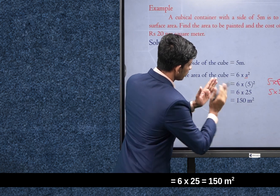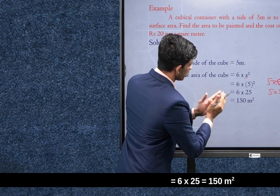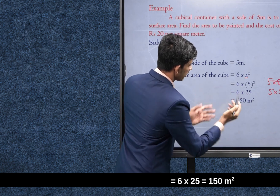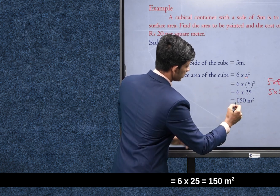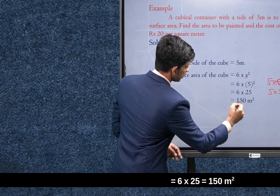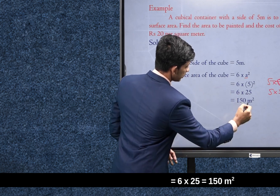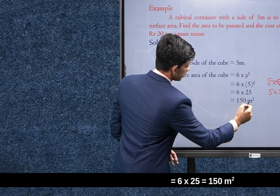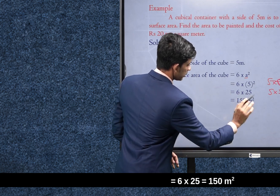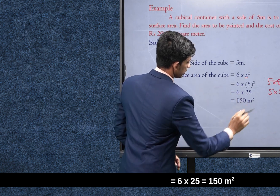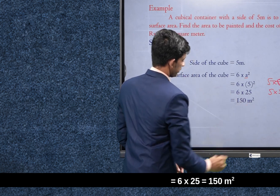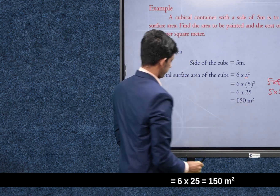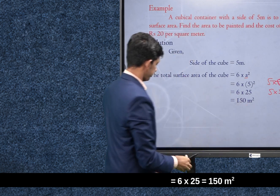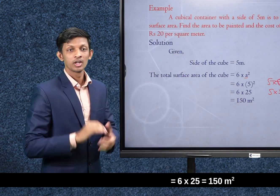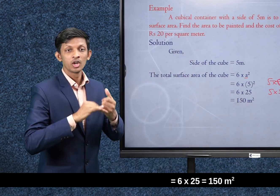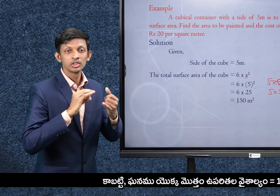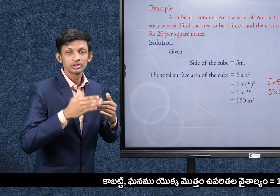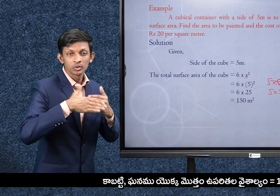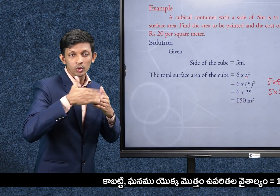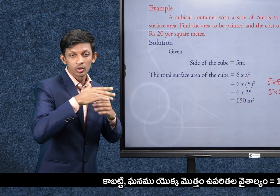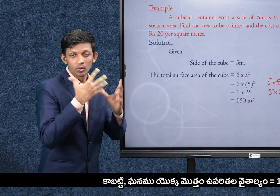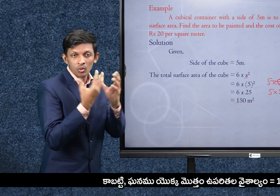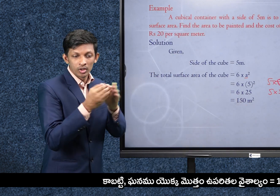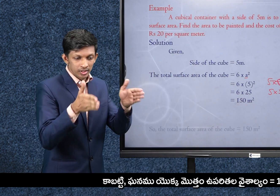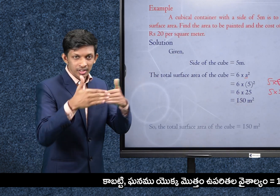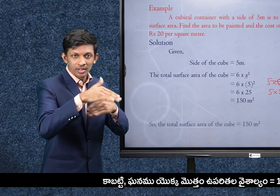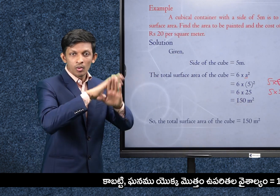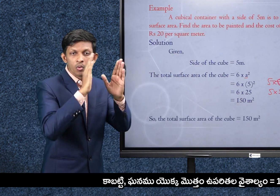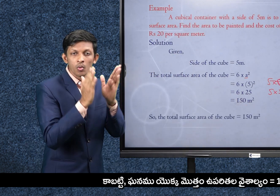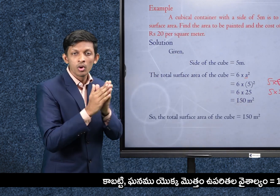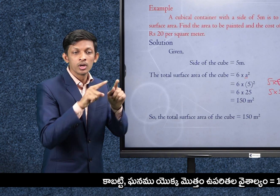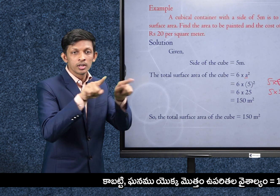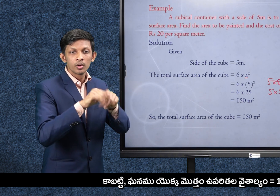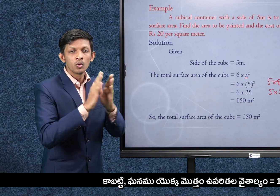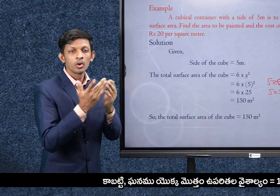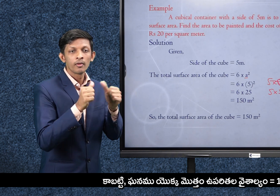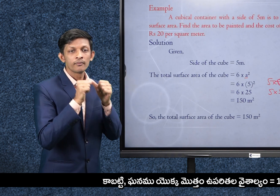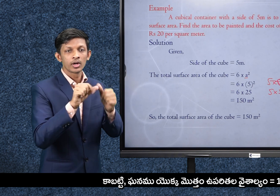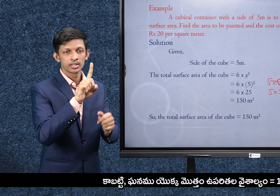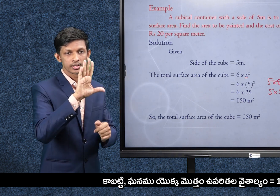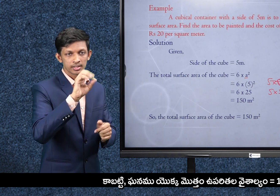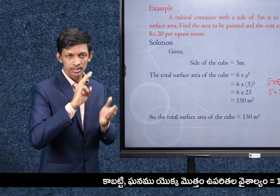టోటల్ 150 m². కాబట్టి ఘనము క్యూబ్ యొక్క మొత్తం ఉపరితల వైశాల్యం 150